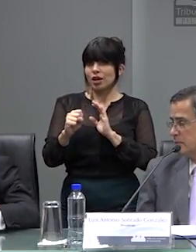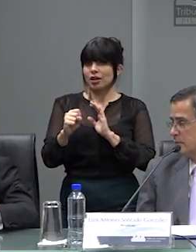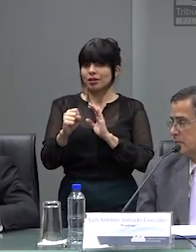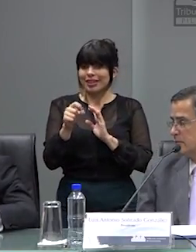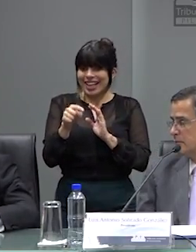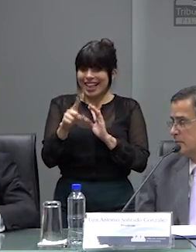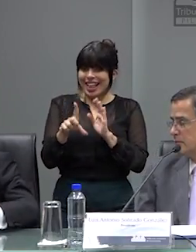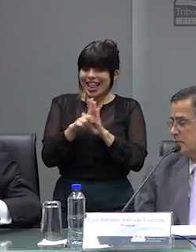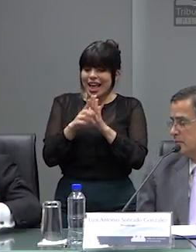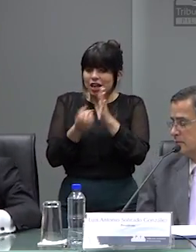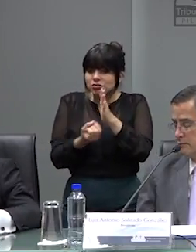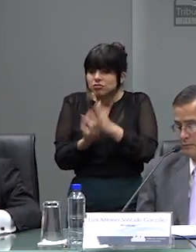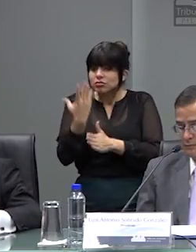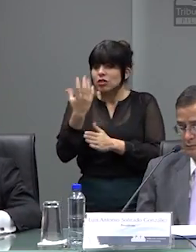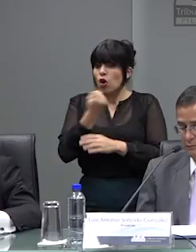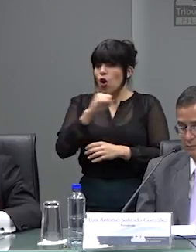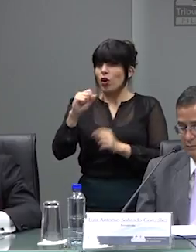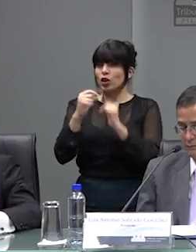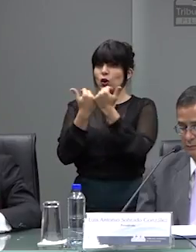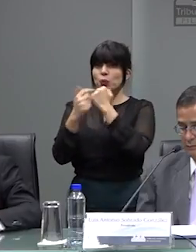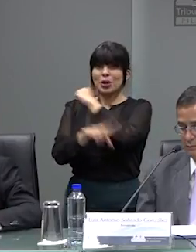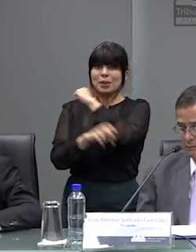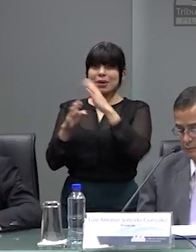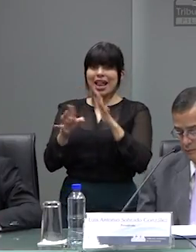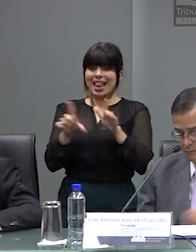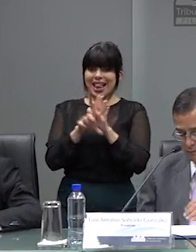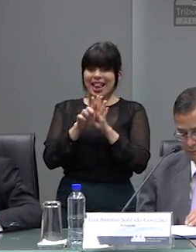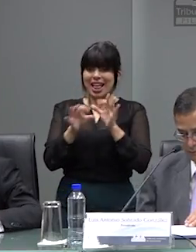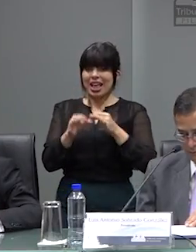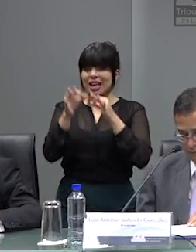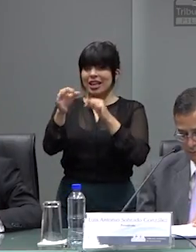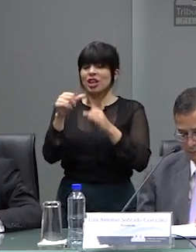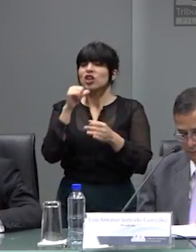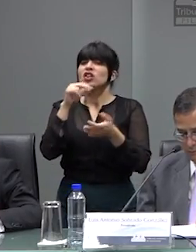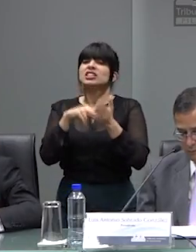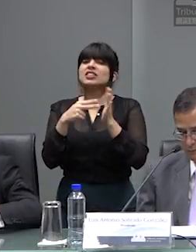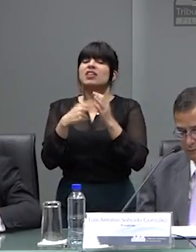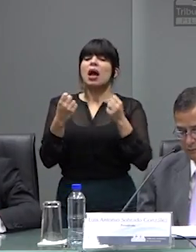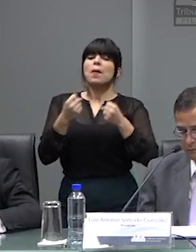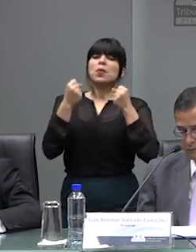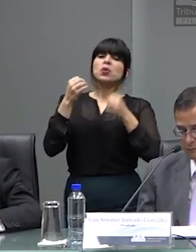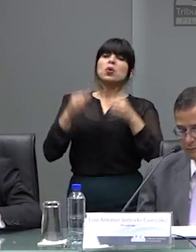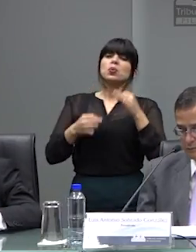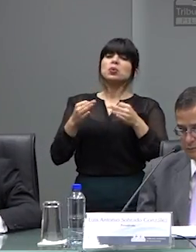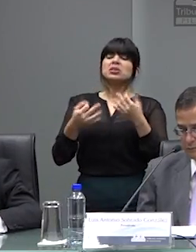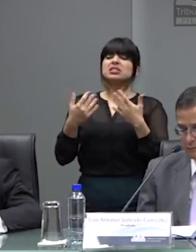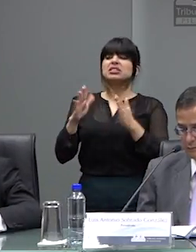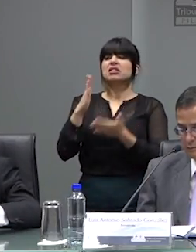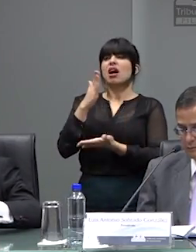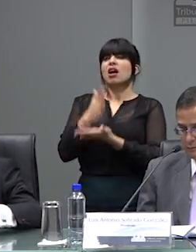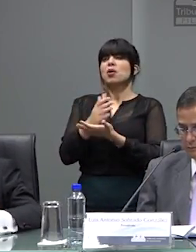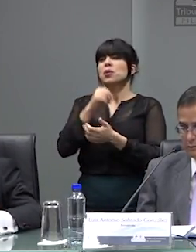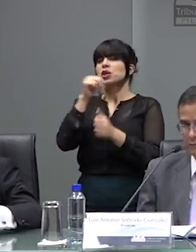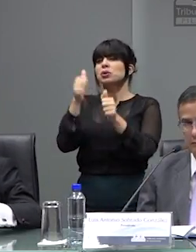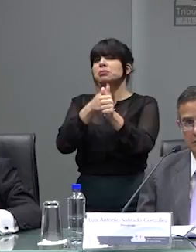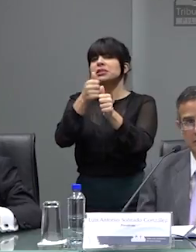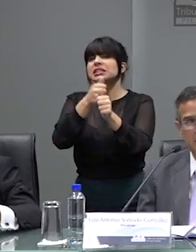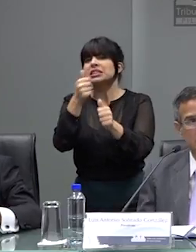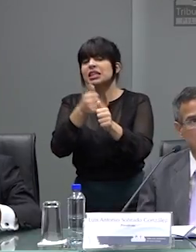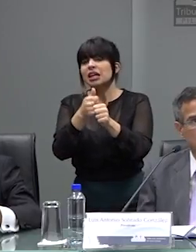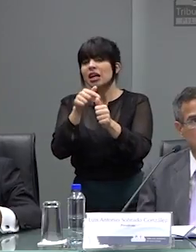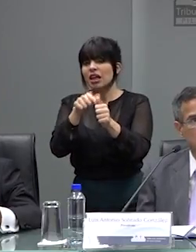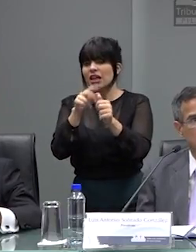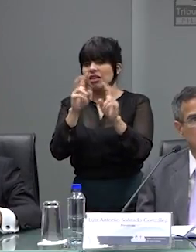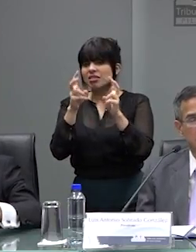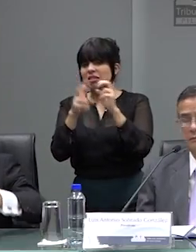que crea la jurisdicción contra el crimen organizado, no va a decir que el Poder Judicial deja de perseguir los delitos propios